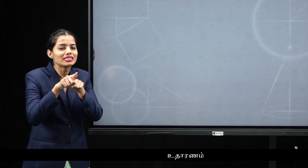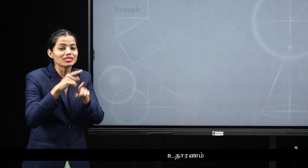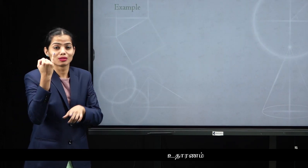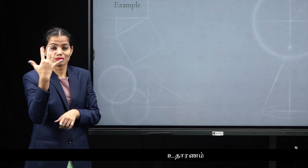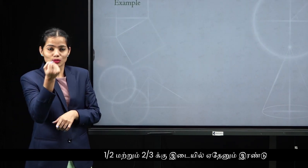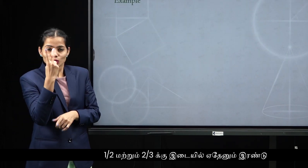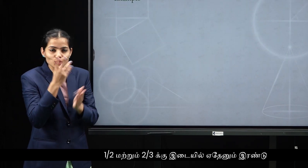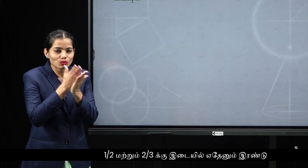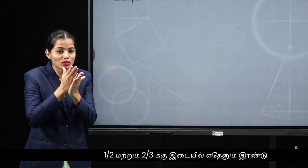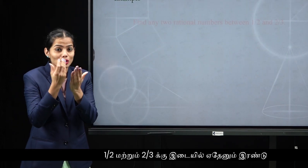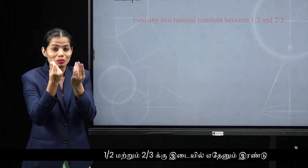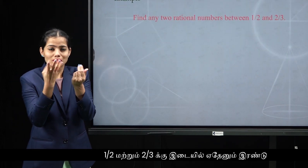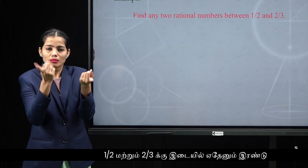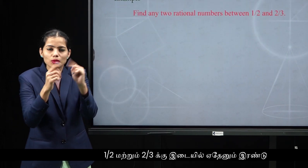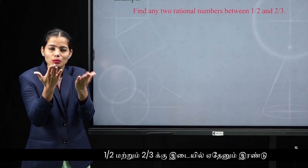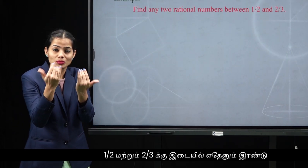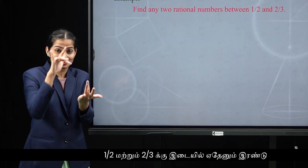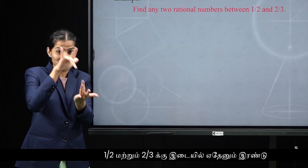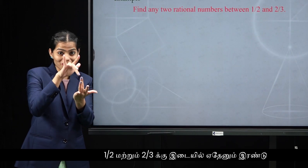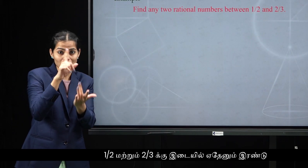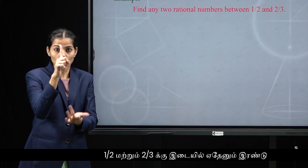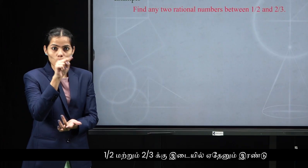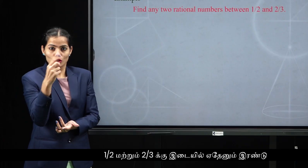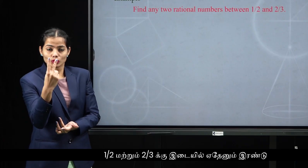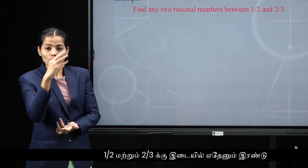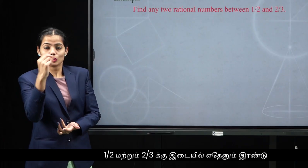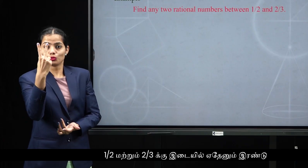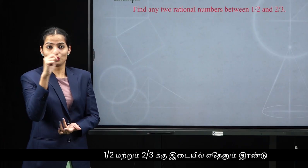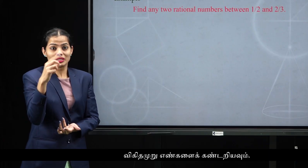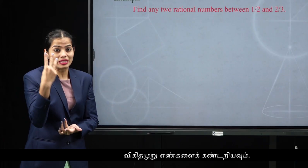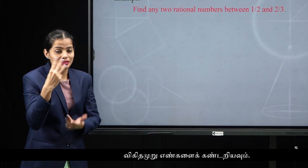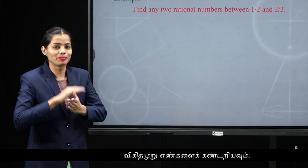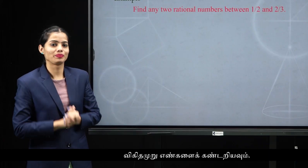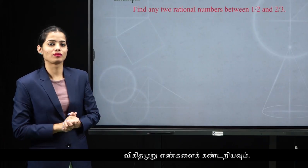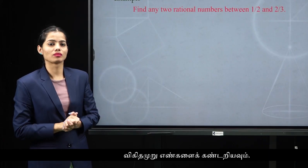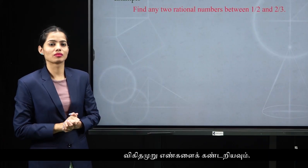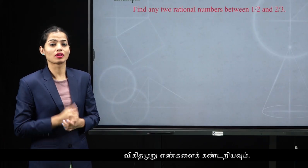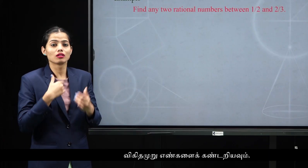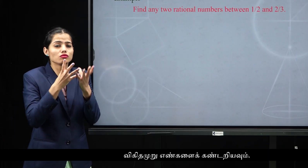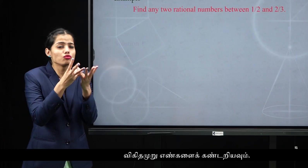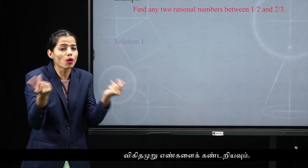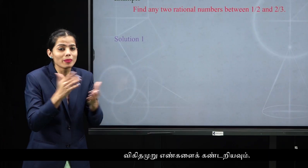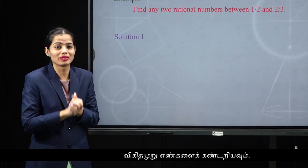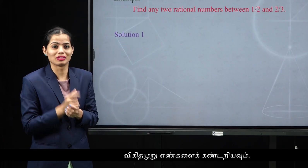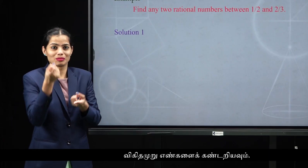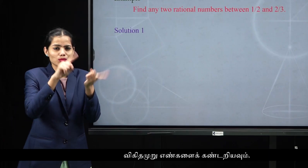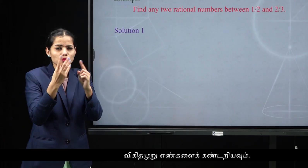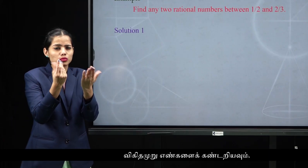உதாரணம் 1/2 மற்றும் 2/3க்கு இடையில் ஏதேனும் இரண்டு விகிதமுறு எண்களை கண்டறியவும்.